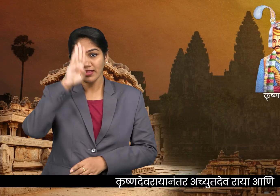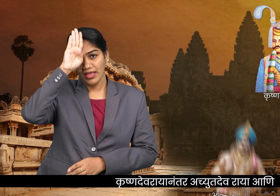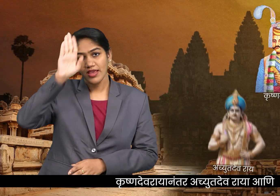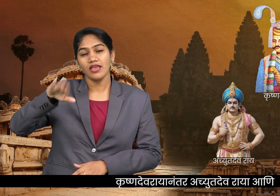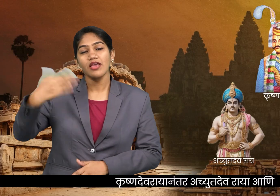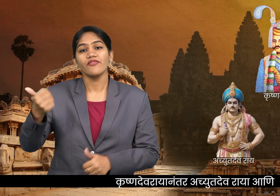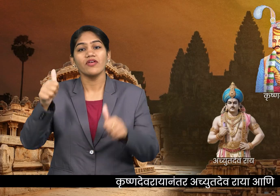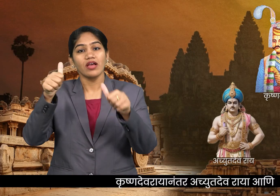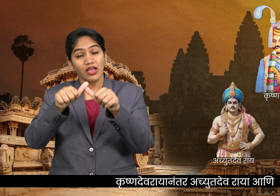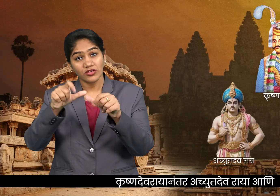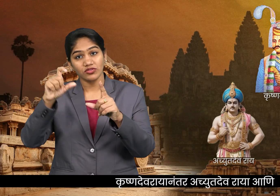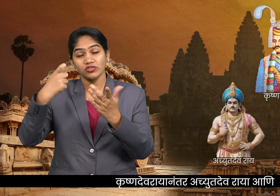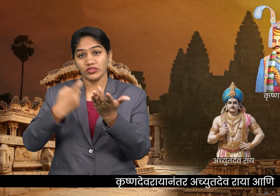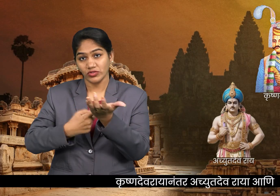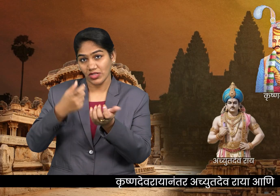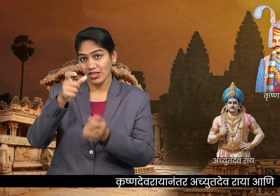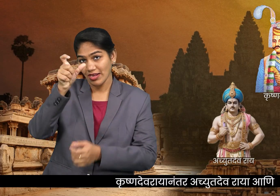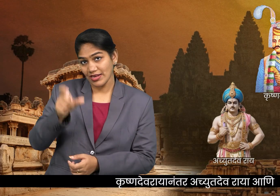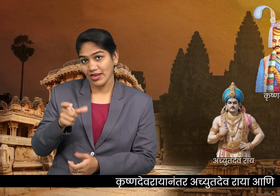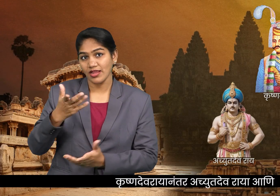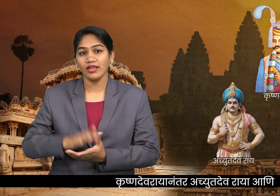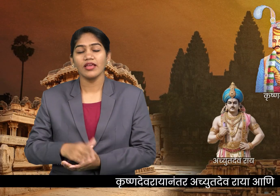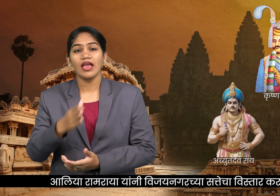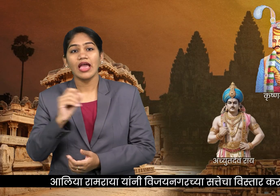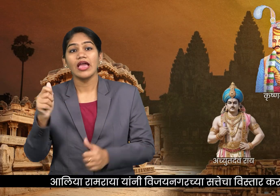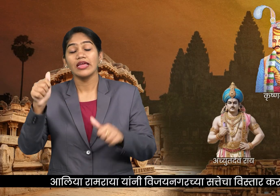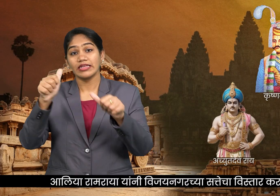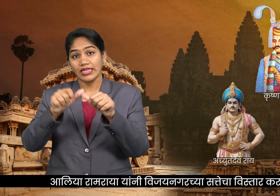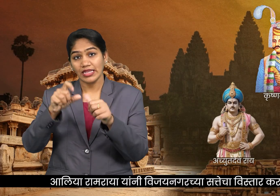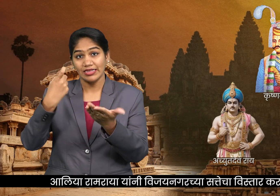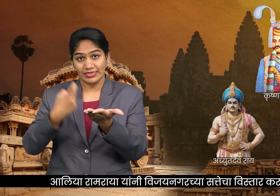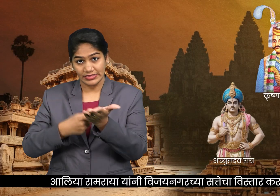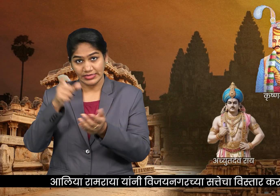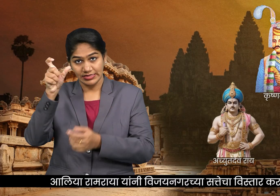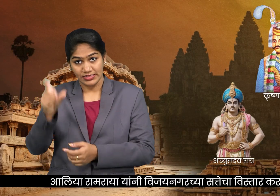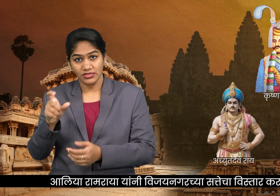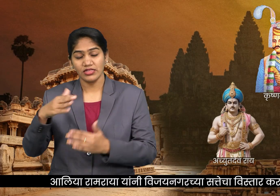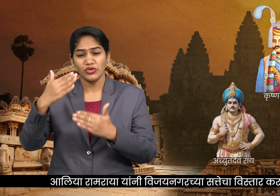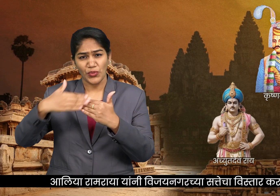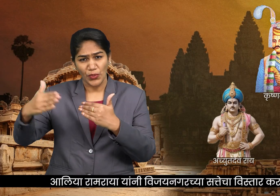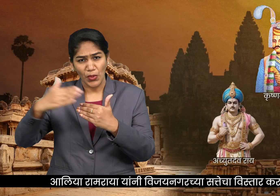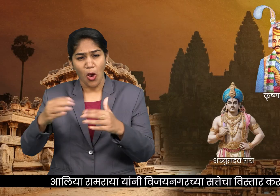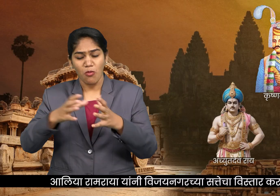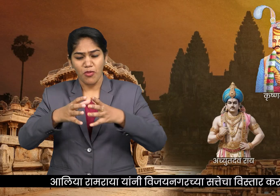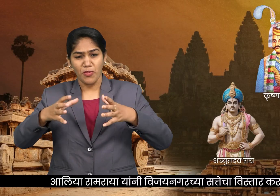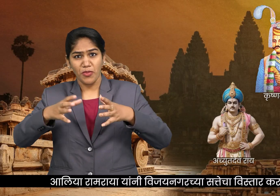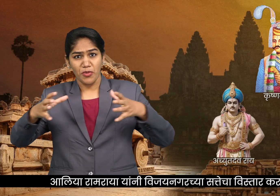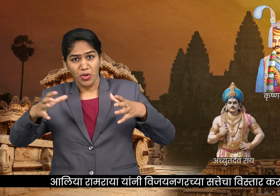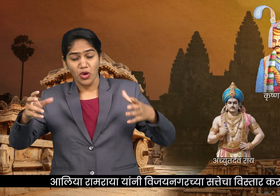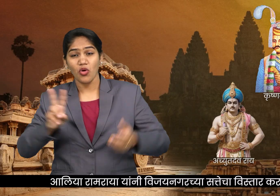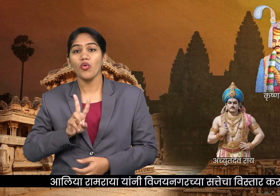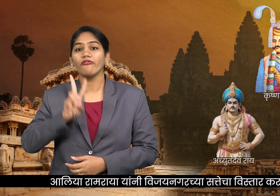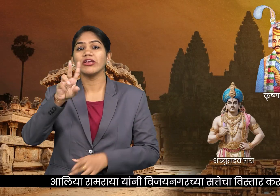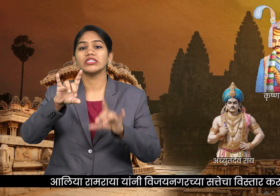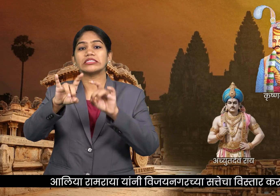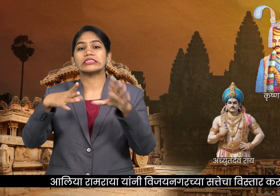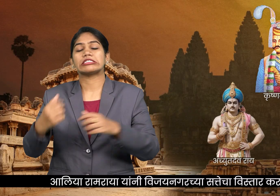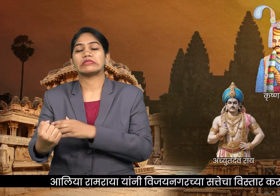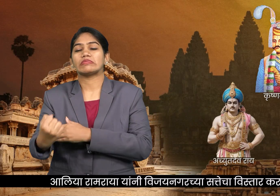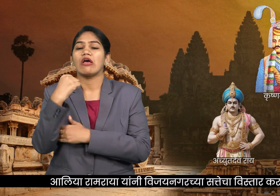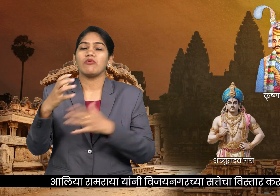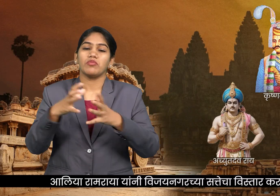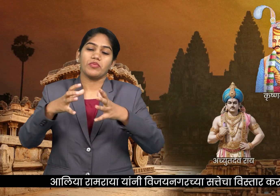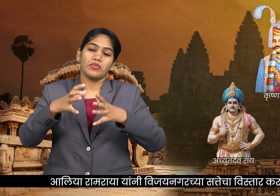कृष्णदेवरायांतर अच्युतदेवराया आणि आलिया रामराया यांनी विजयनगराच्या